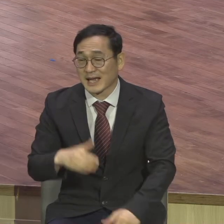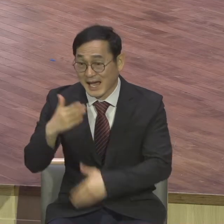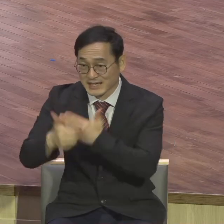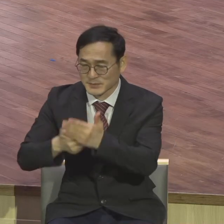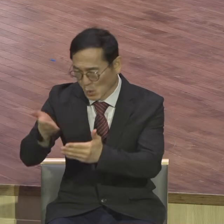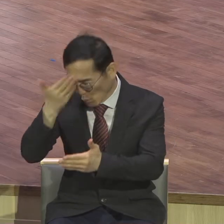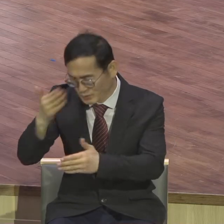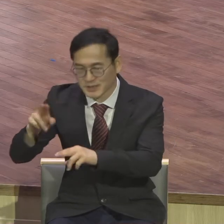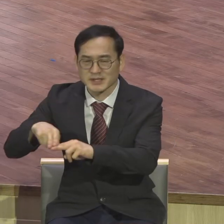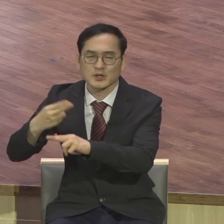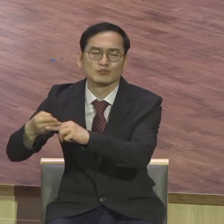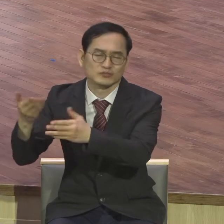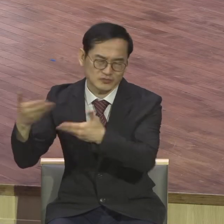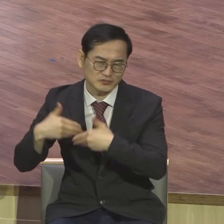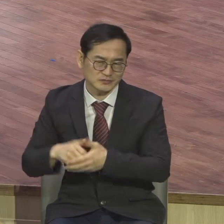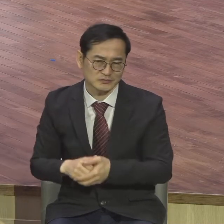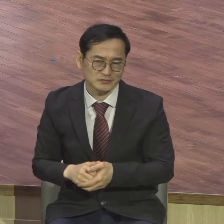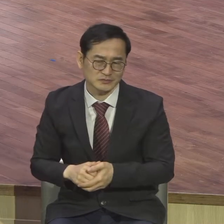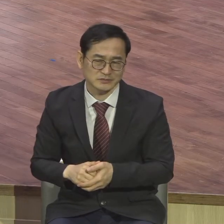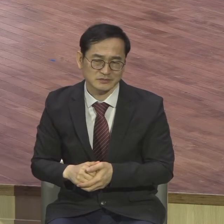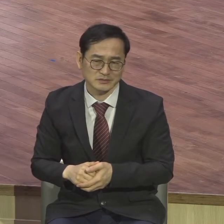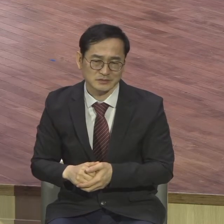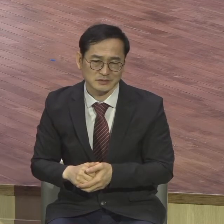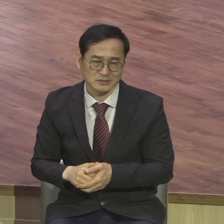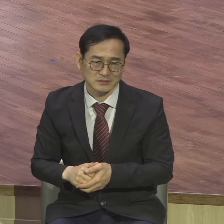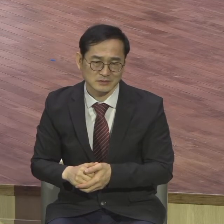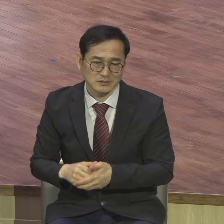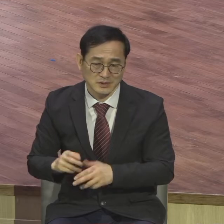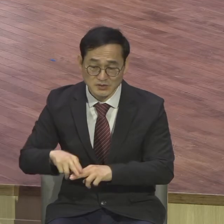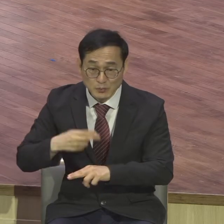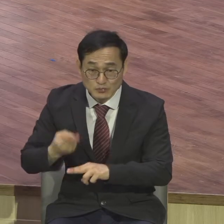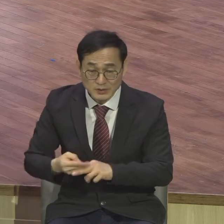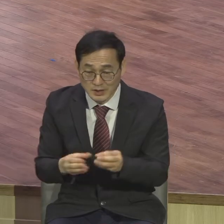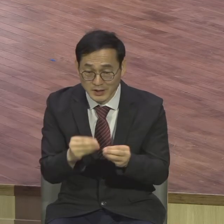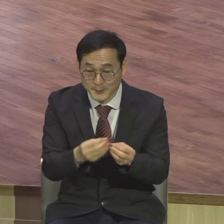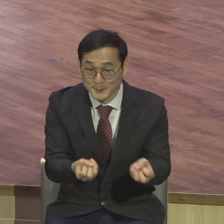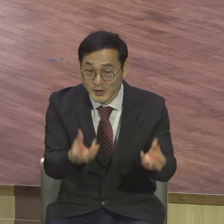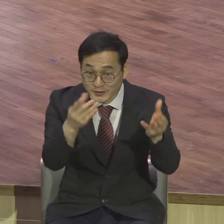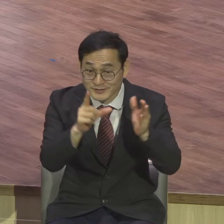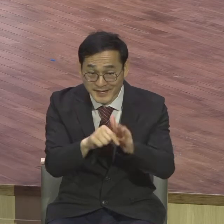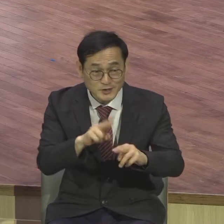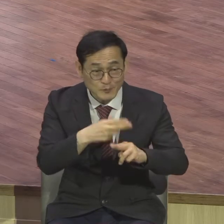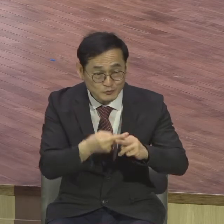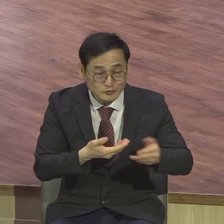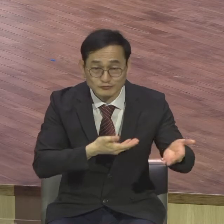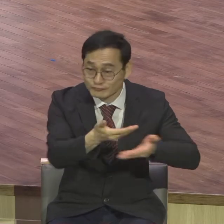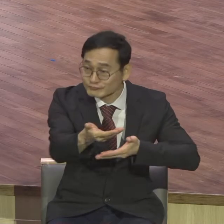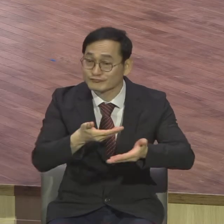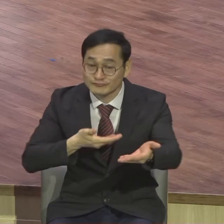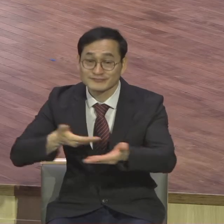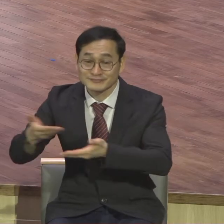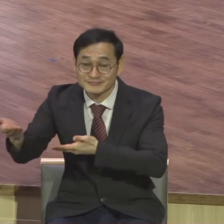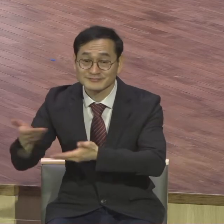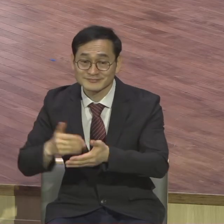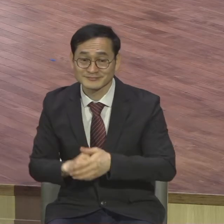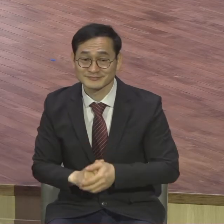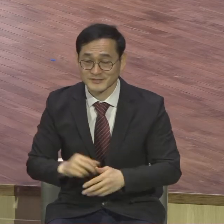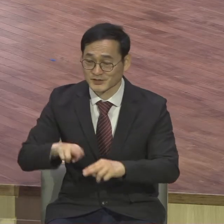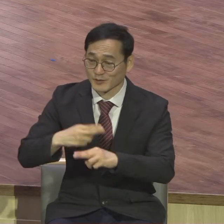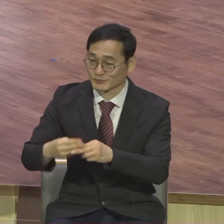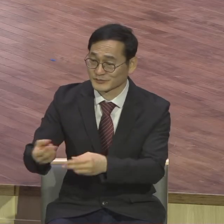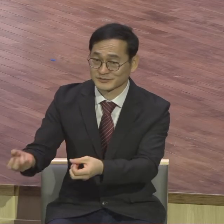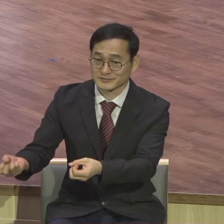그냥. 그렇죠. 선물이에요. 선물. 명절 되면 선물 주고받잖아요. 선물 왔는데 그거 가지고